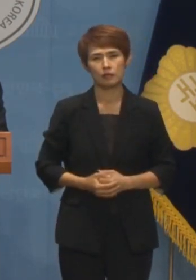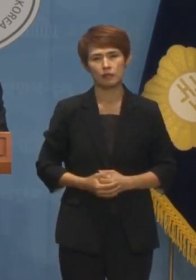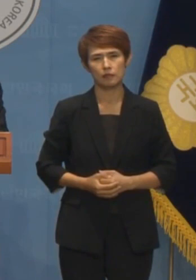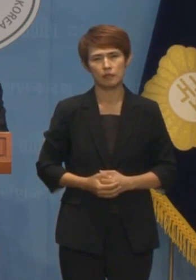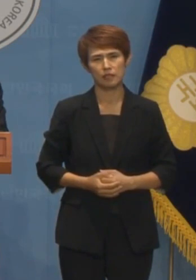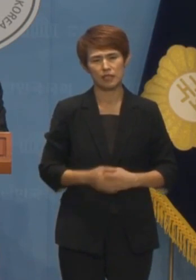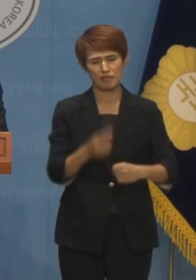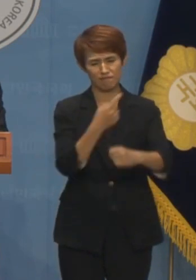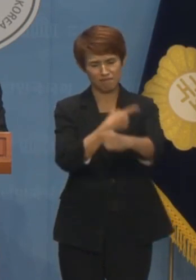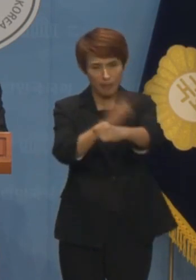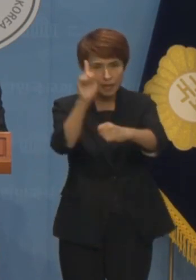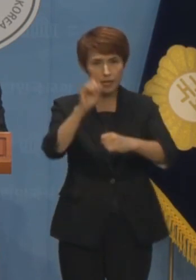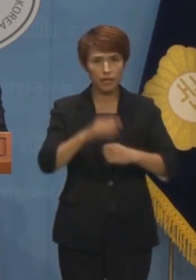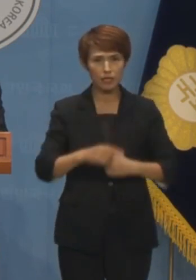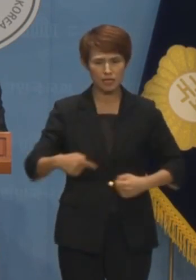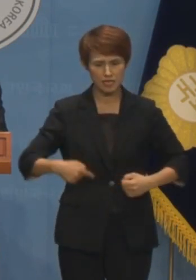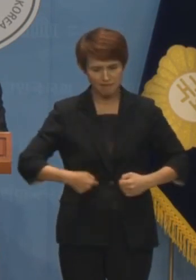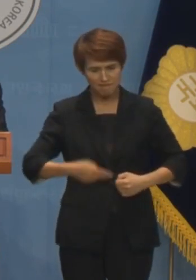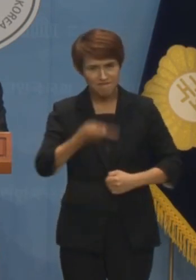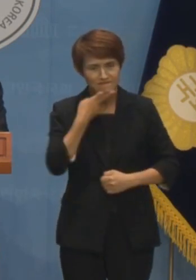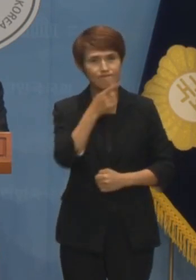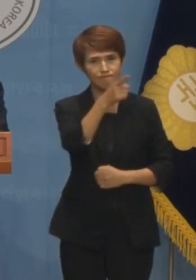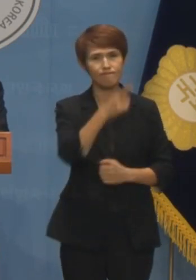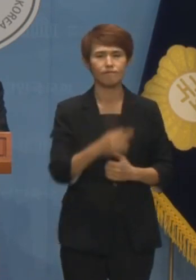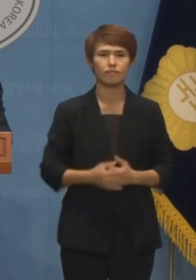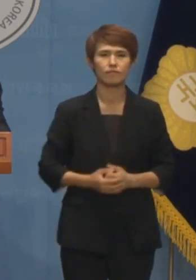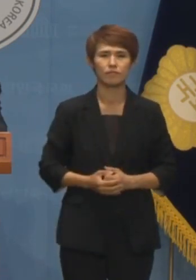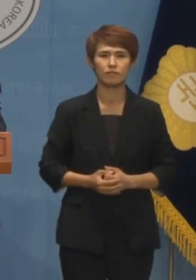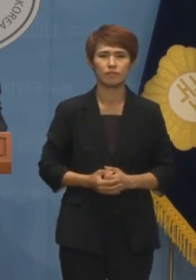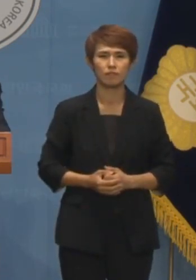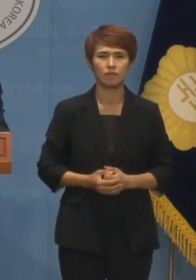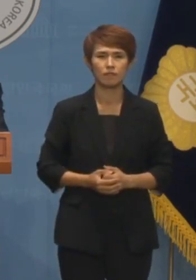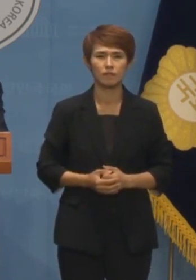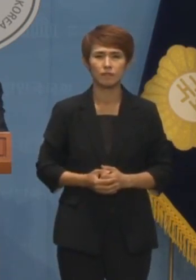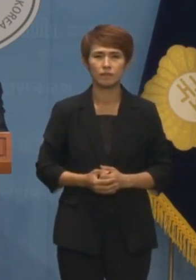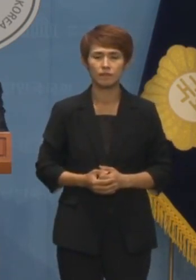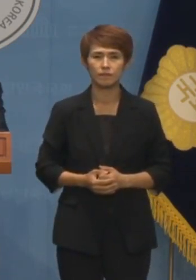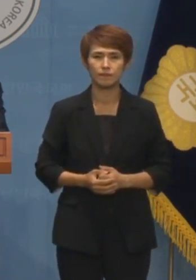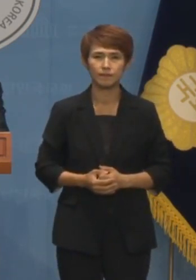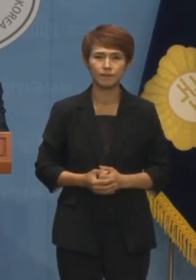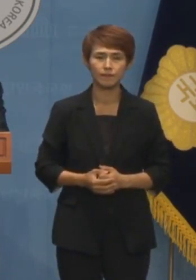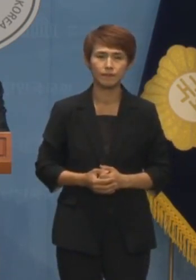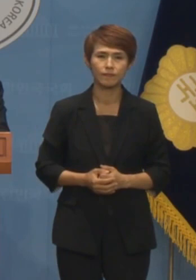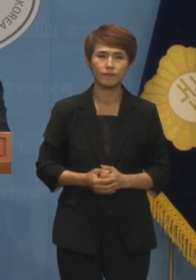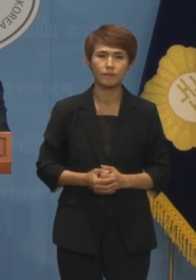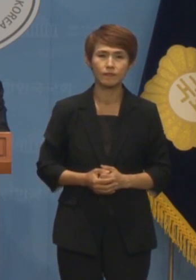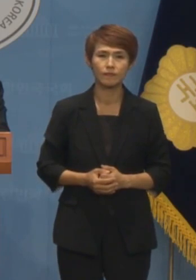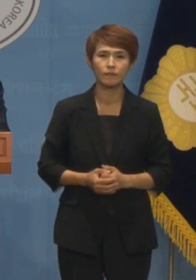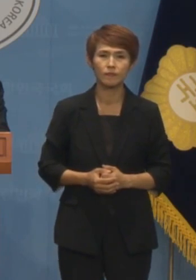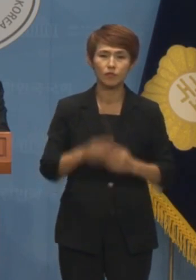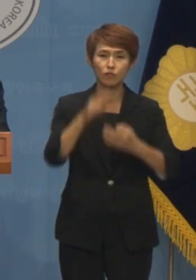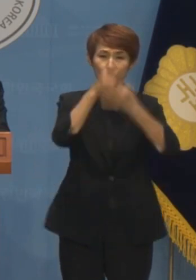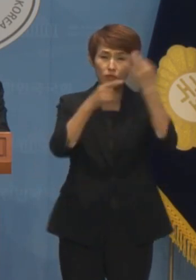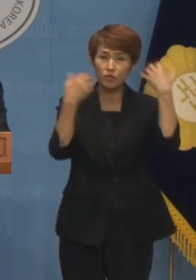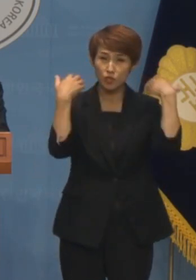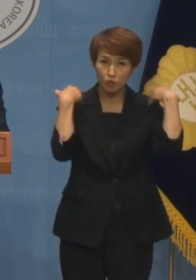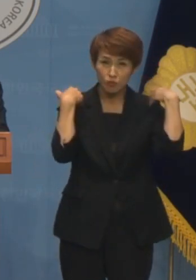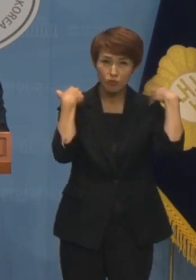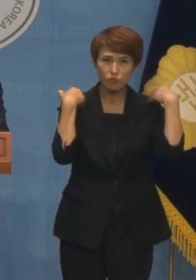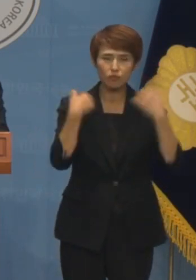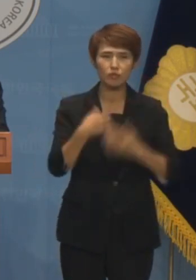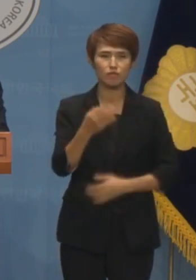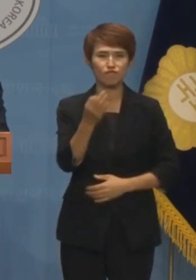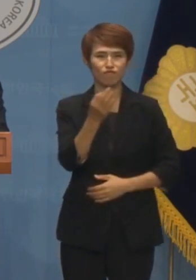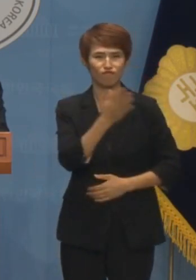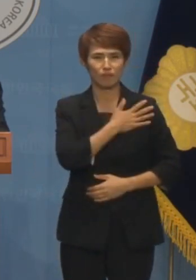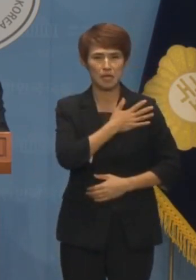무능함을 넘어 양심까지 없는 정부입니다. 뒤에 차규근 의원께서 자세히 설명하시겠지만 윤석열 정부는 초거대 부의